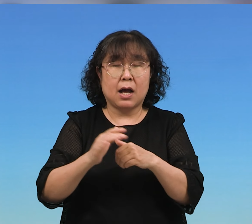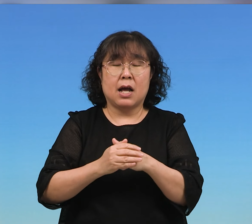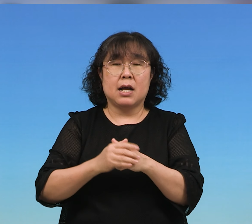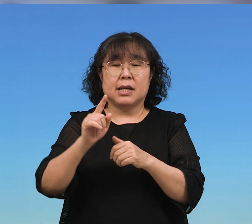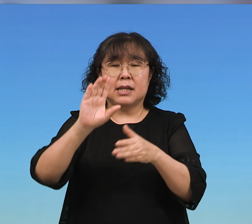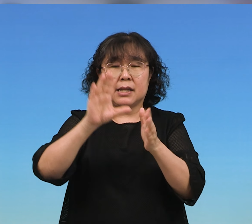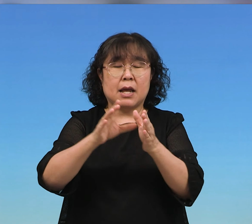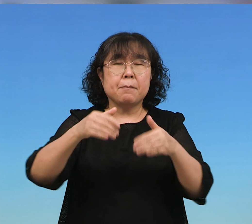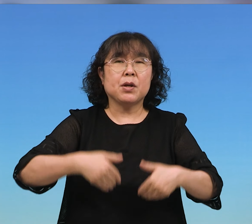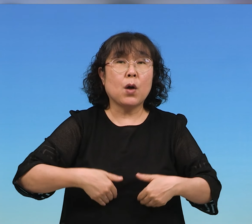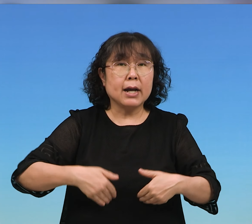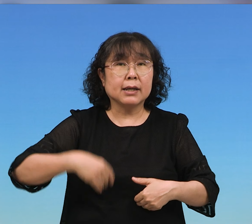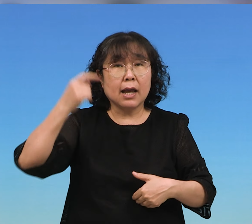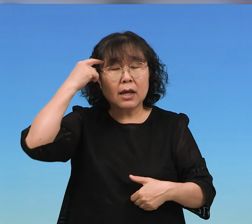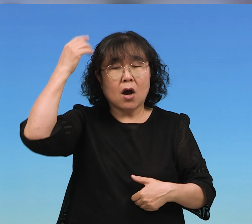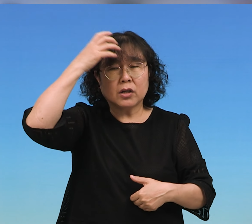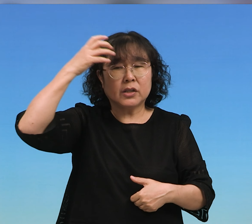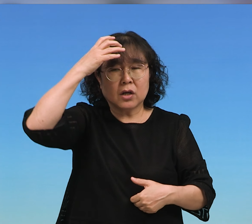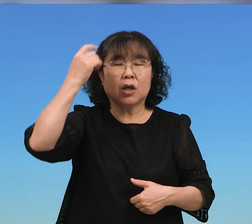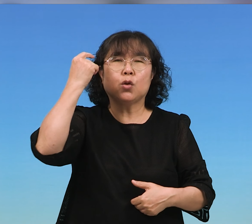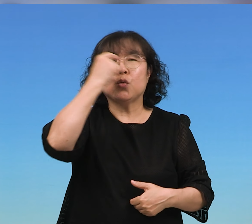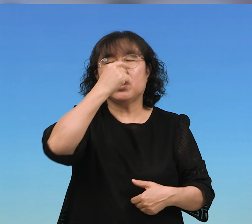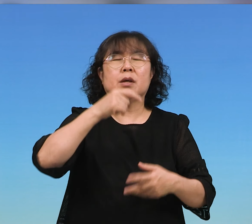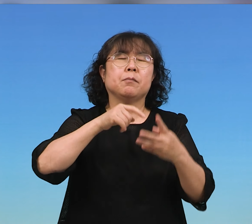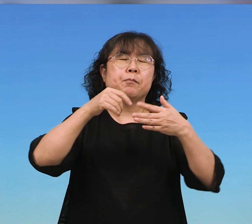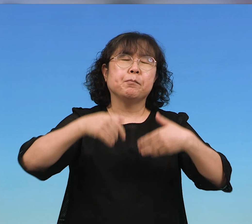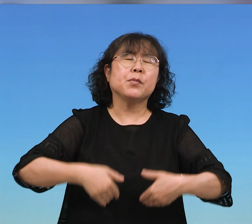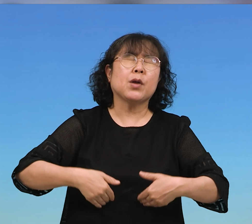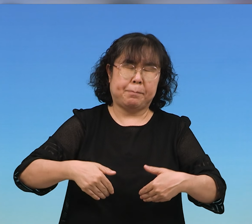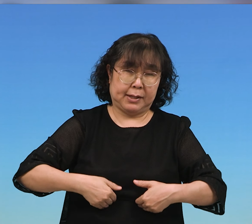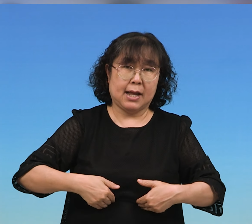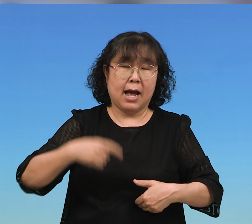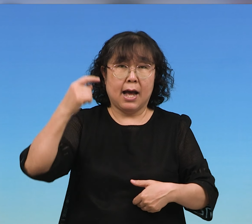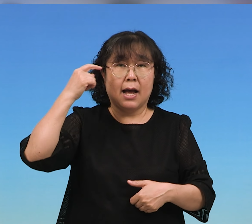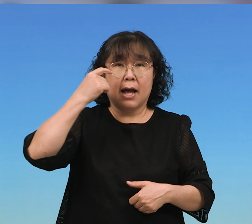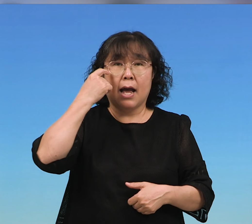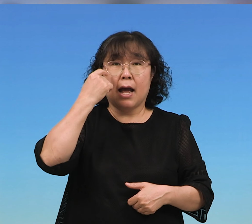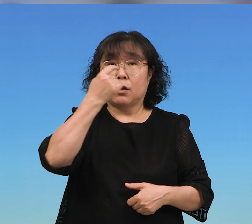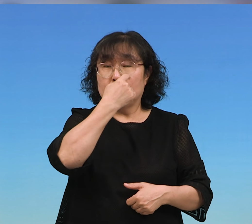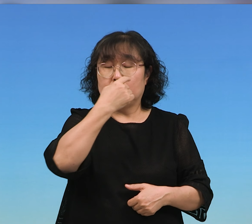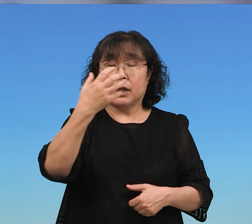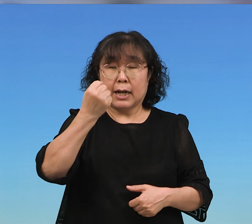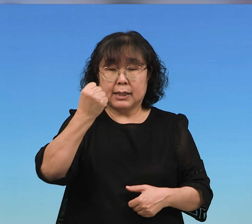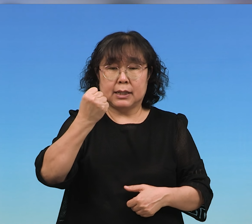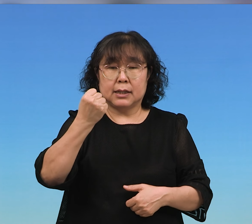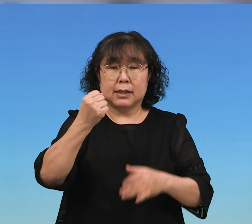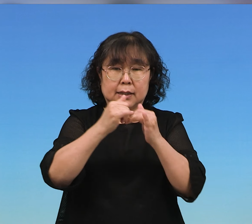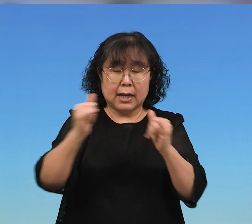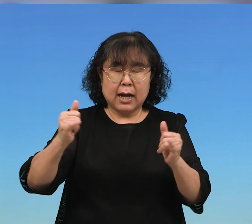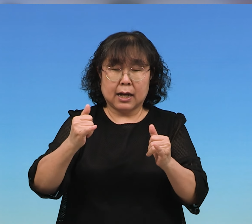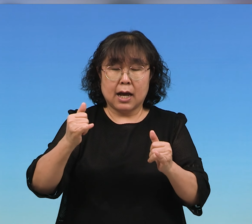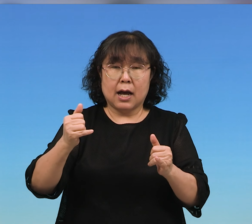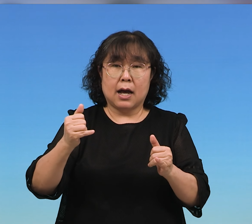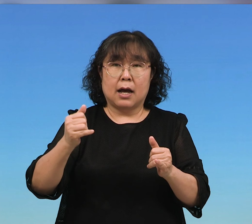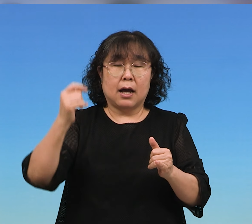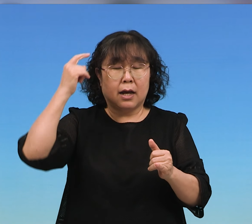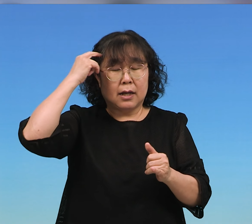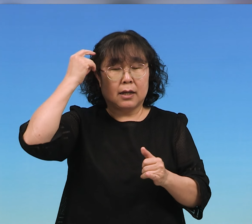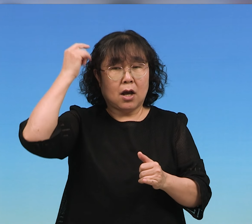때 필요한 게 영적인 통찰력입니다. 안목입니다. 그 안목을 가진 자가 가지는 영적인